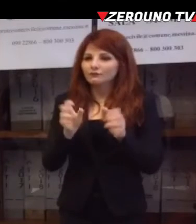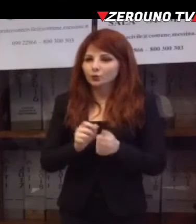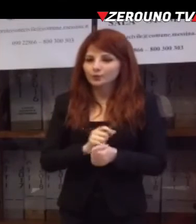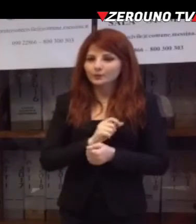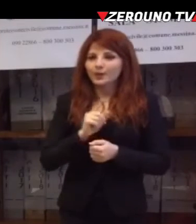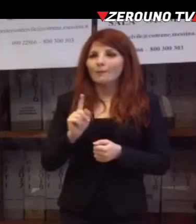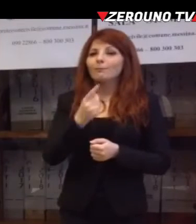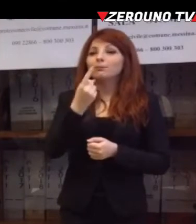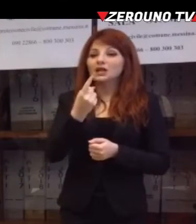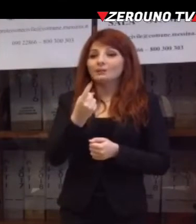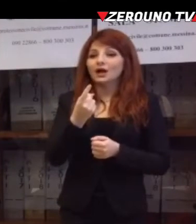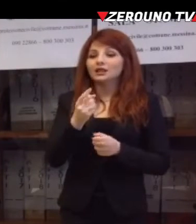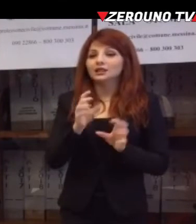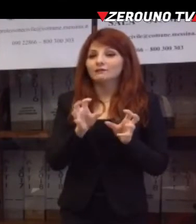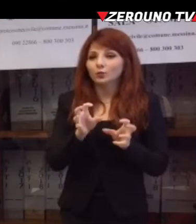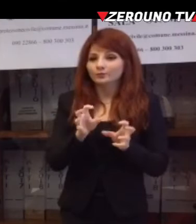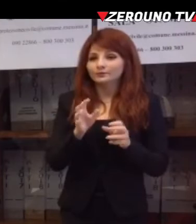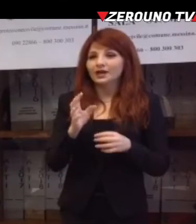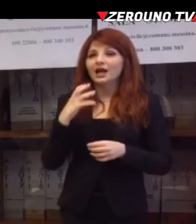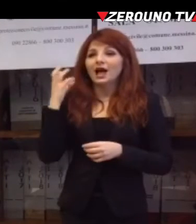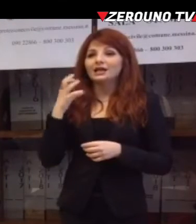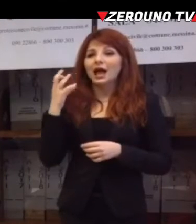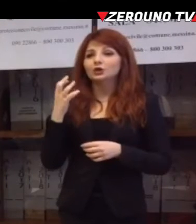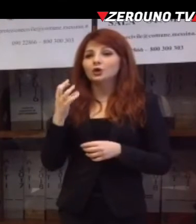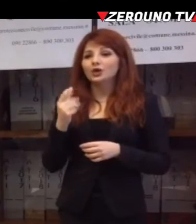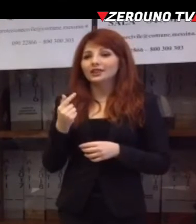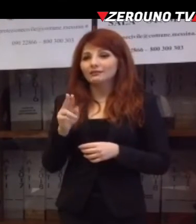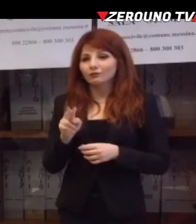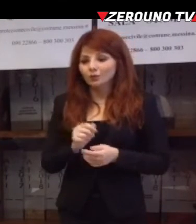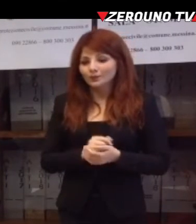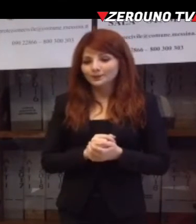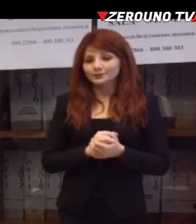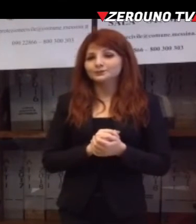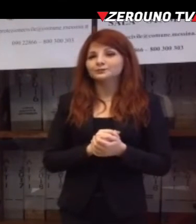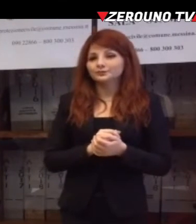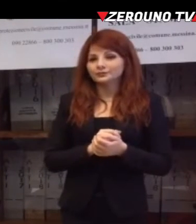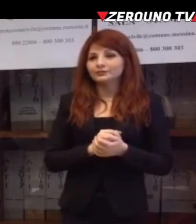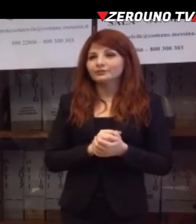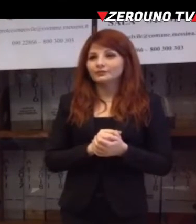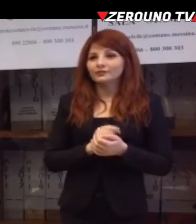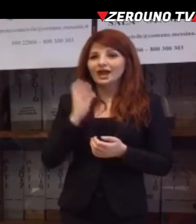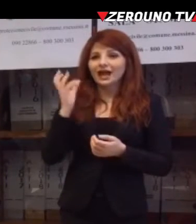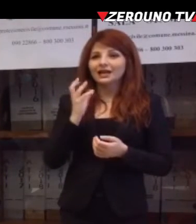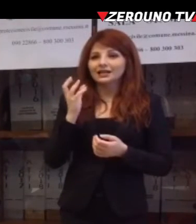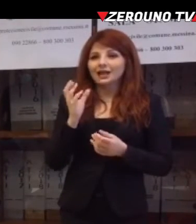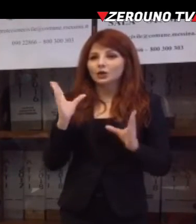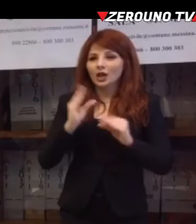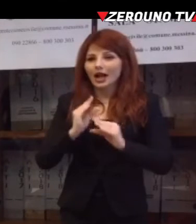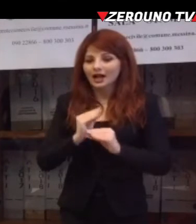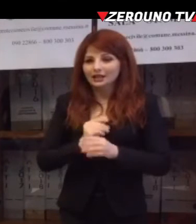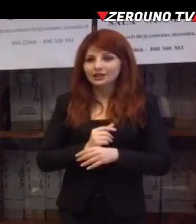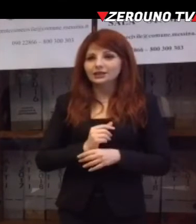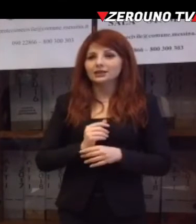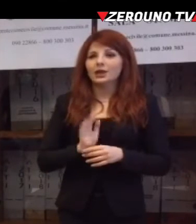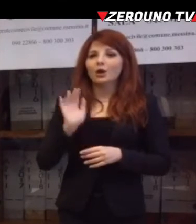Prima TV, Bella Radio TV, Tele Putar Radio, Radio Night, Onda